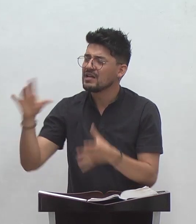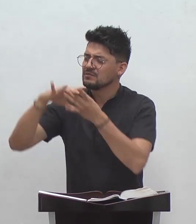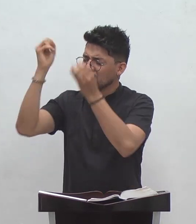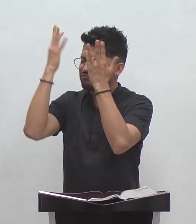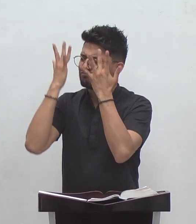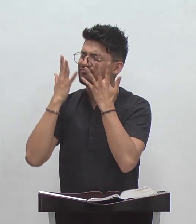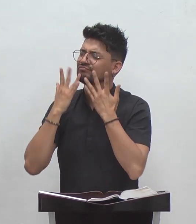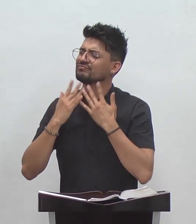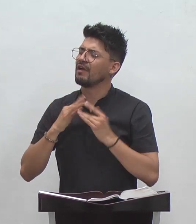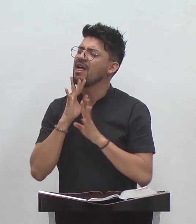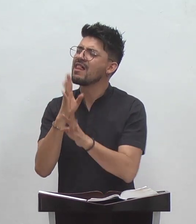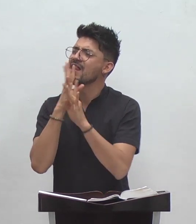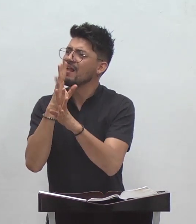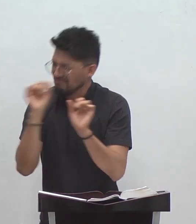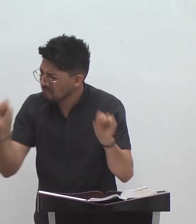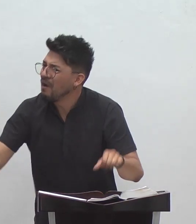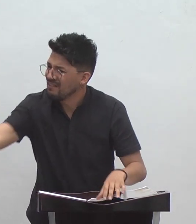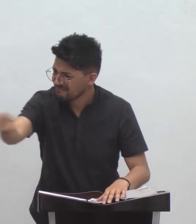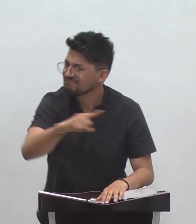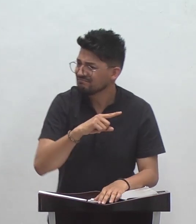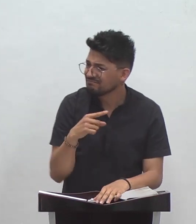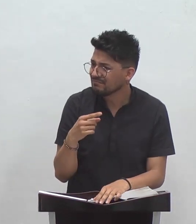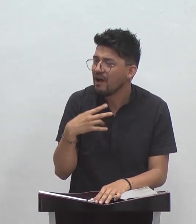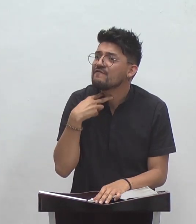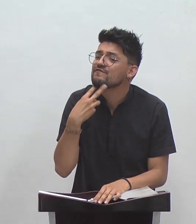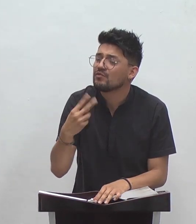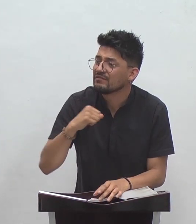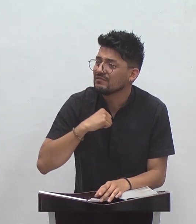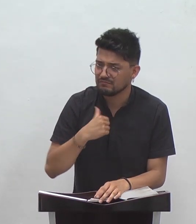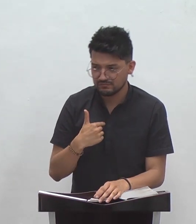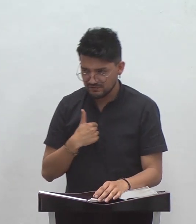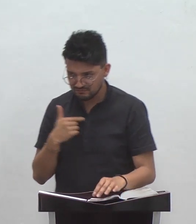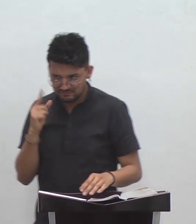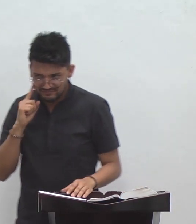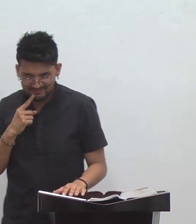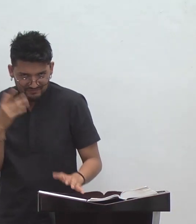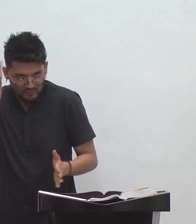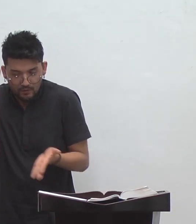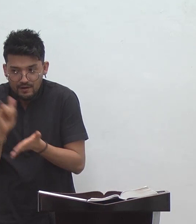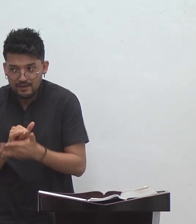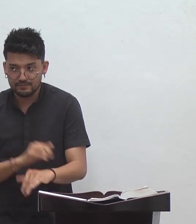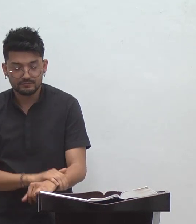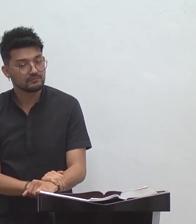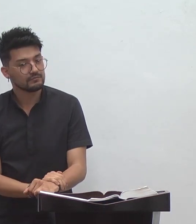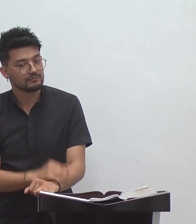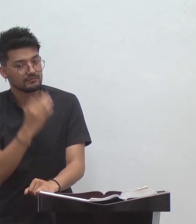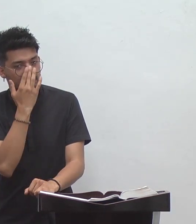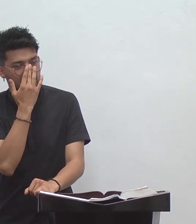ustedes sí pueden ser llenos del Espíritu Santo y hablar en lengua es muy fácil. Ustedes escuchan su voz, yo soy sordo.